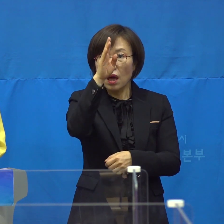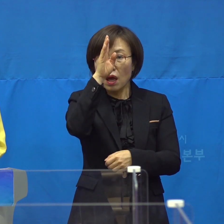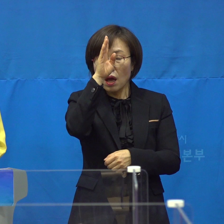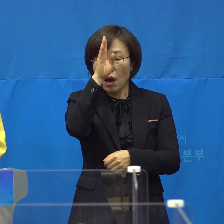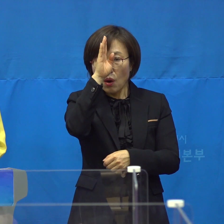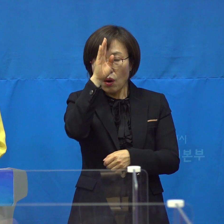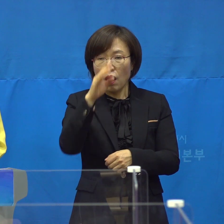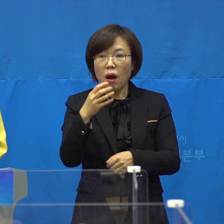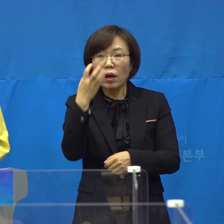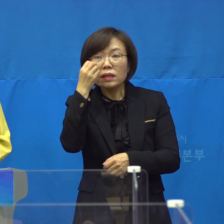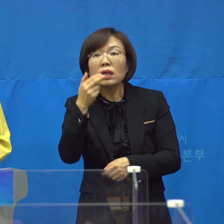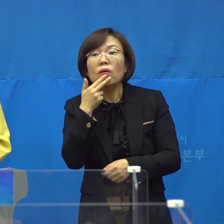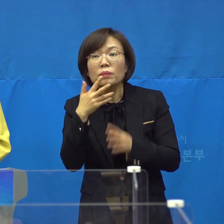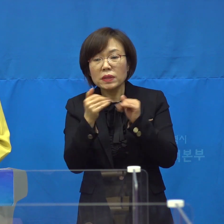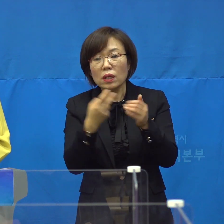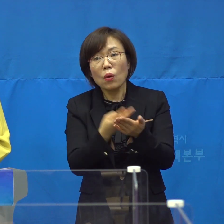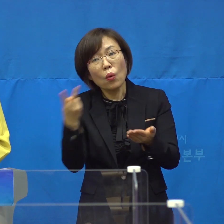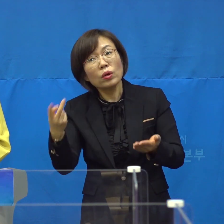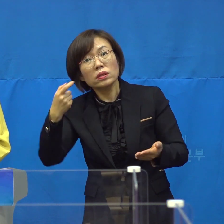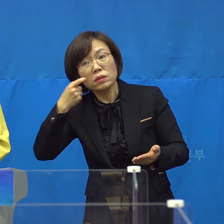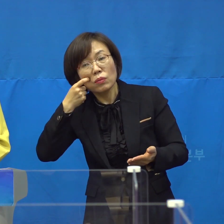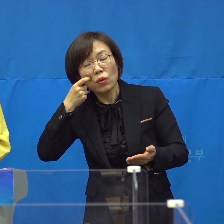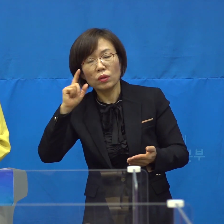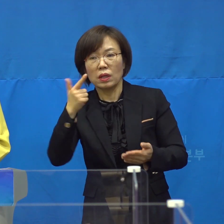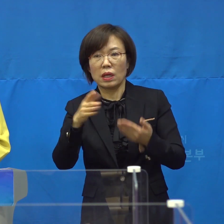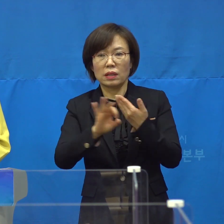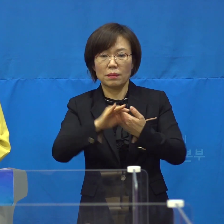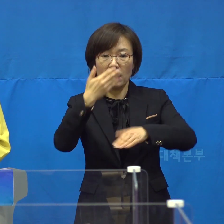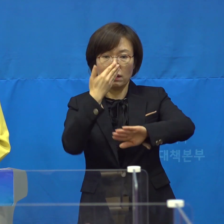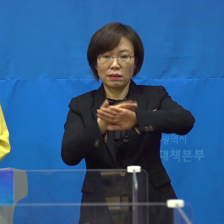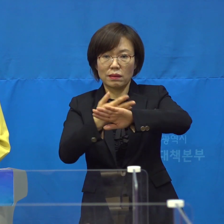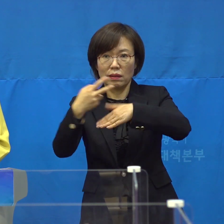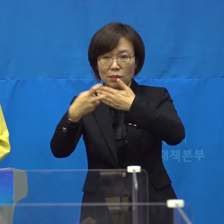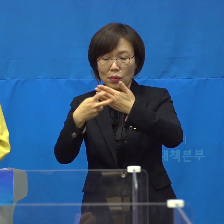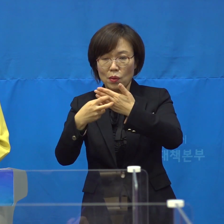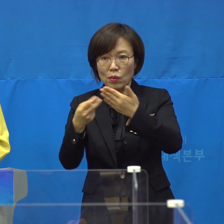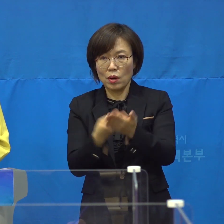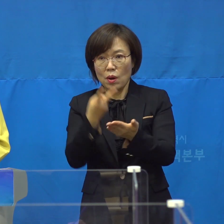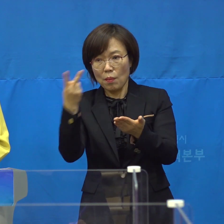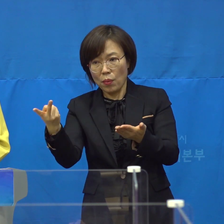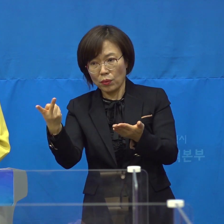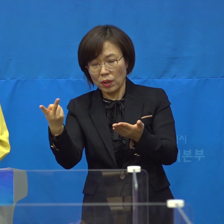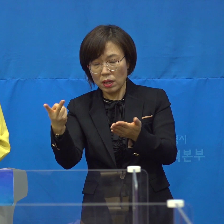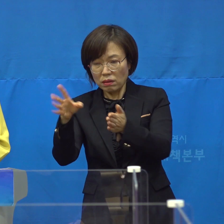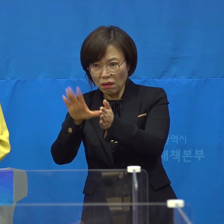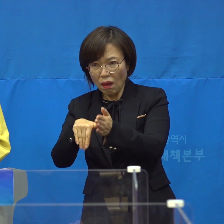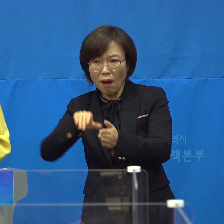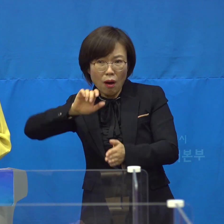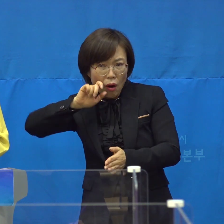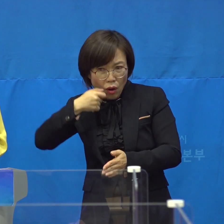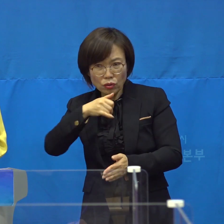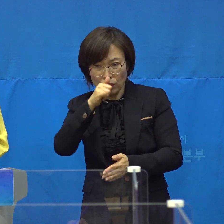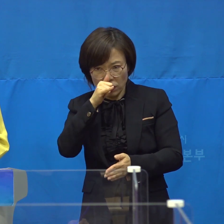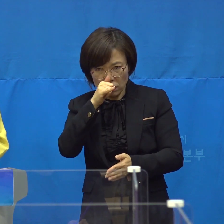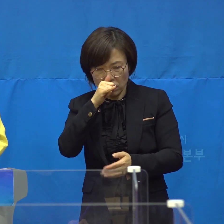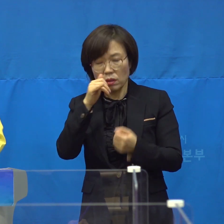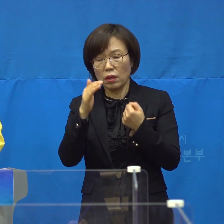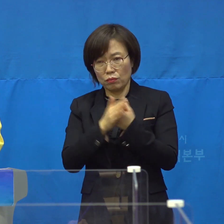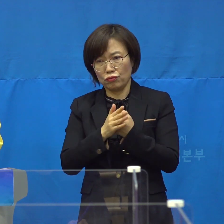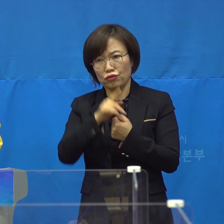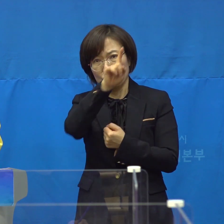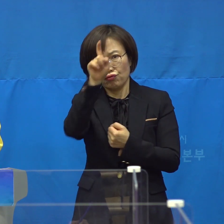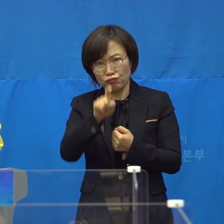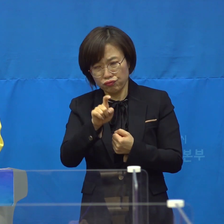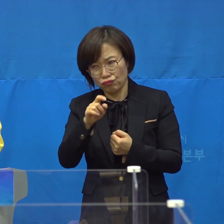비확진자들 이용을 시키지 못한 것인지 아니면 다른 병원으로 가기 위한 어떤 애로사항이 있어서 못 간 것인지에 대해서 좀